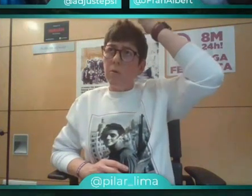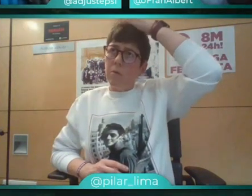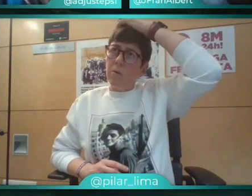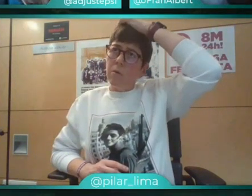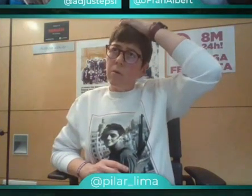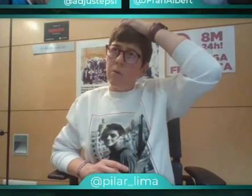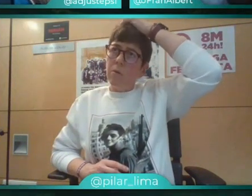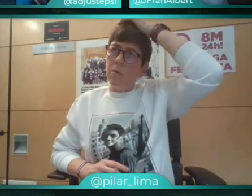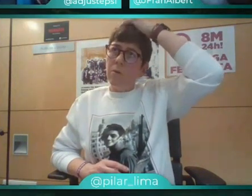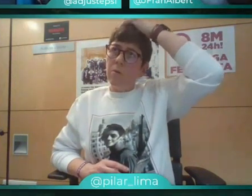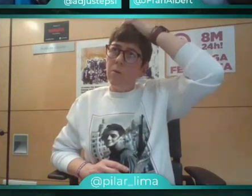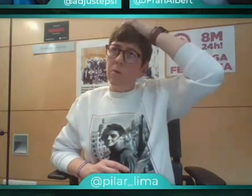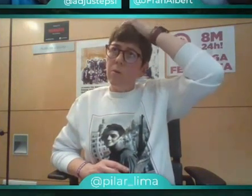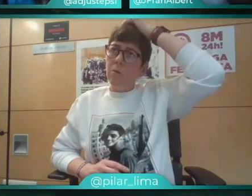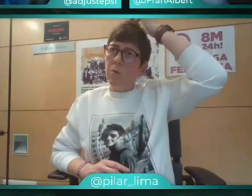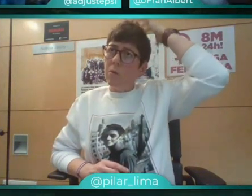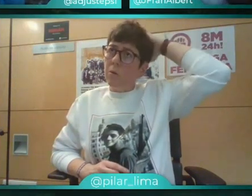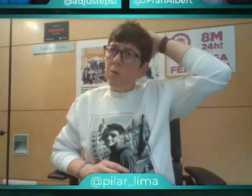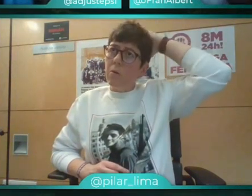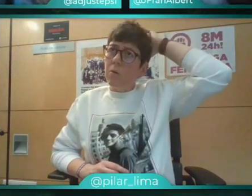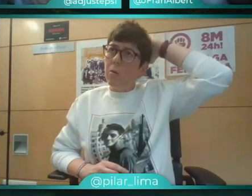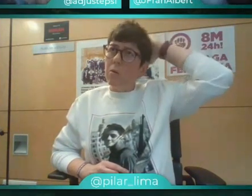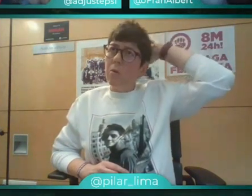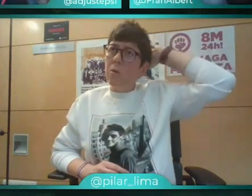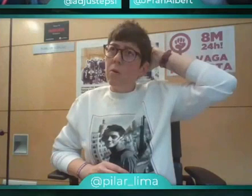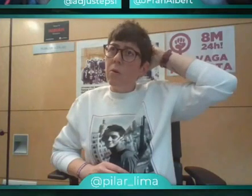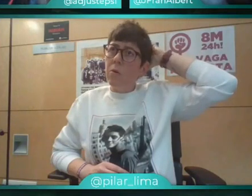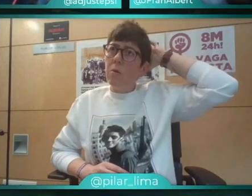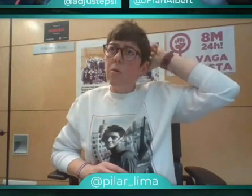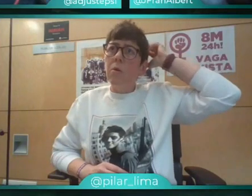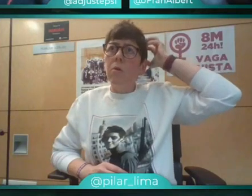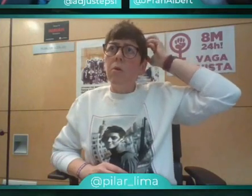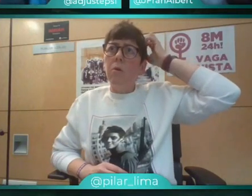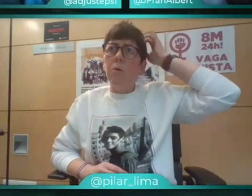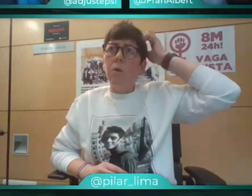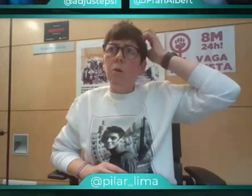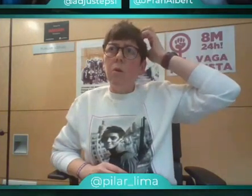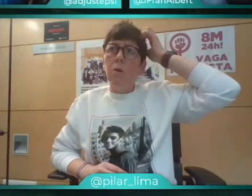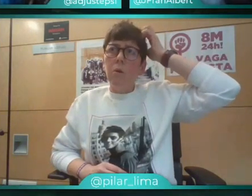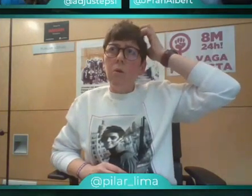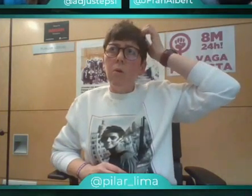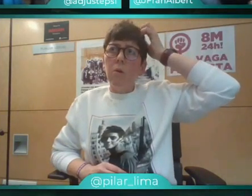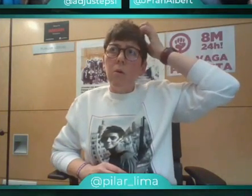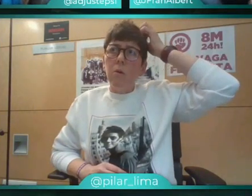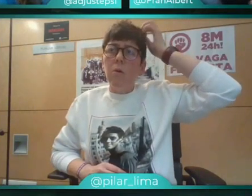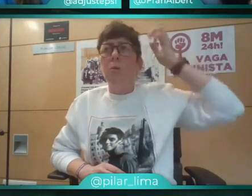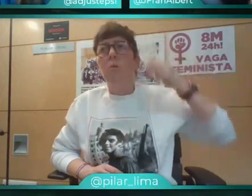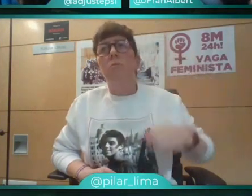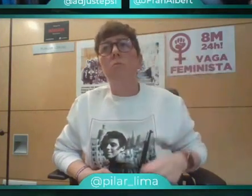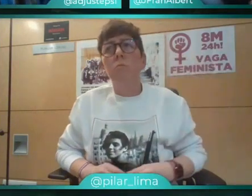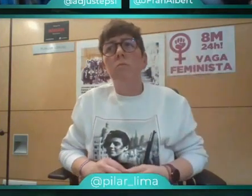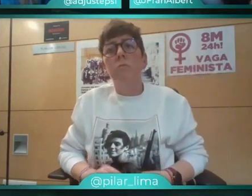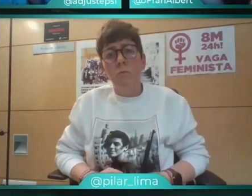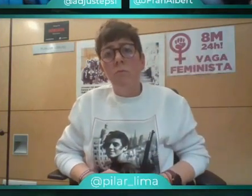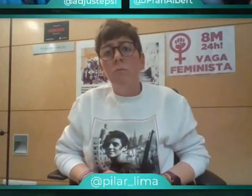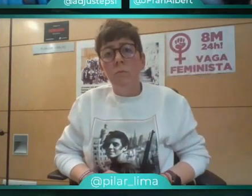le pasa nada Por poco pero por nada por no haber hecho nada por cuestión de un bulo no en un ayuntamiento de un municipio